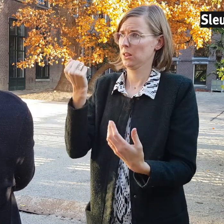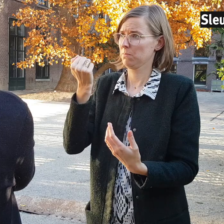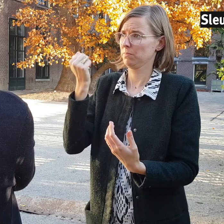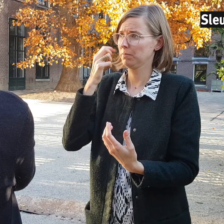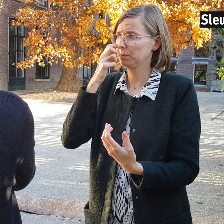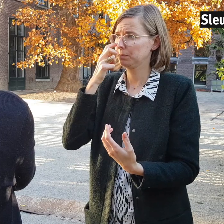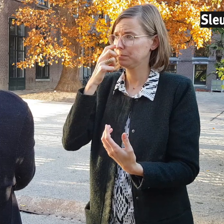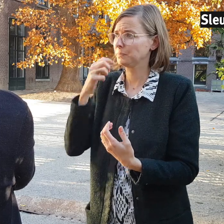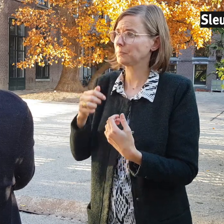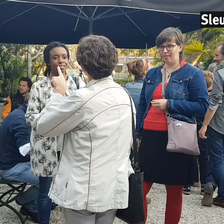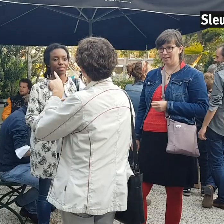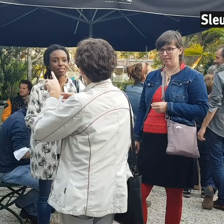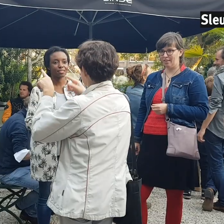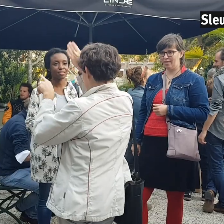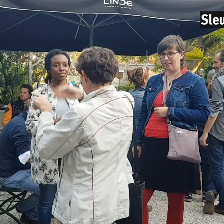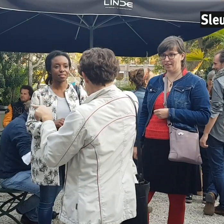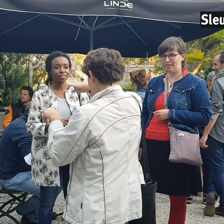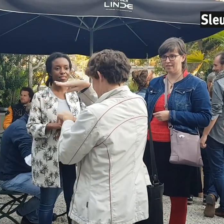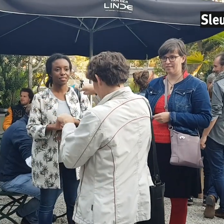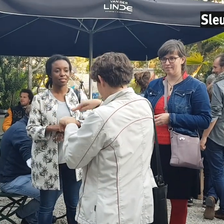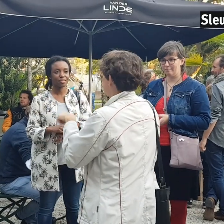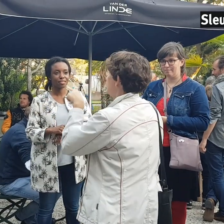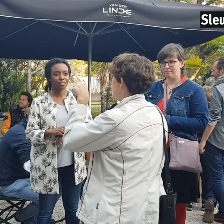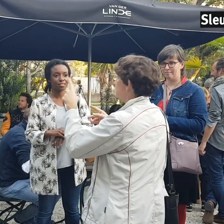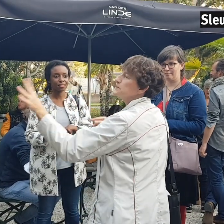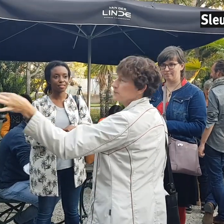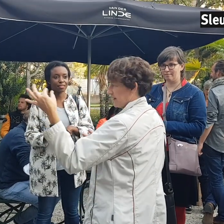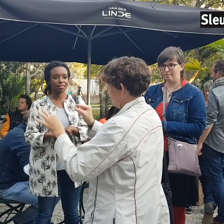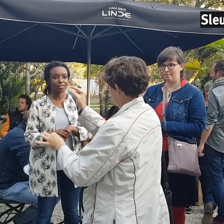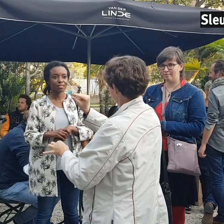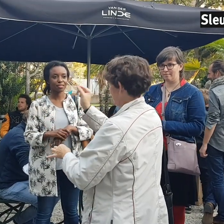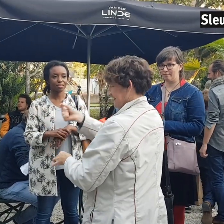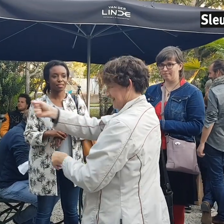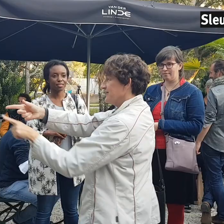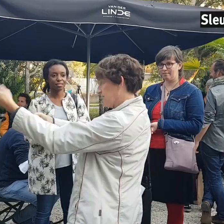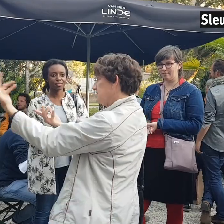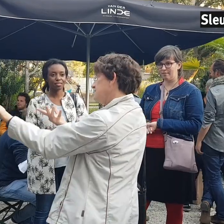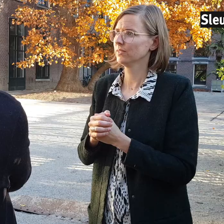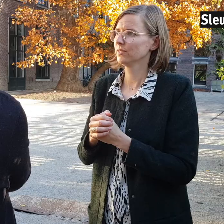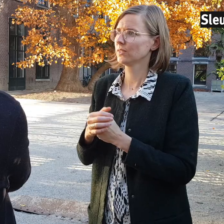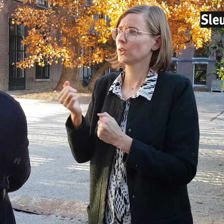Ik denk als horende mensen een positief perspectief op ons hebben, dat ze ons ook kunnen steunen in de verdere ontwikkeling van de gebarentaal.